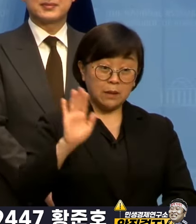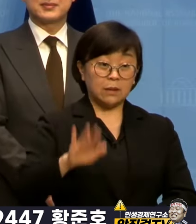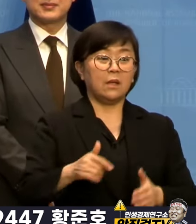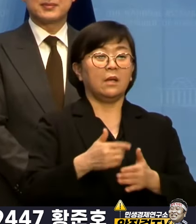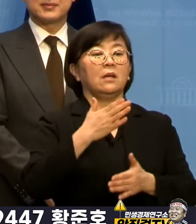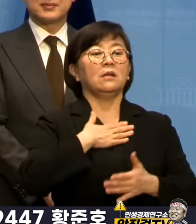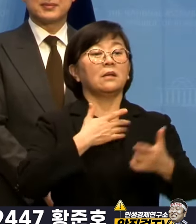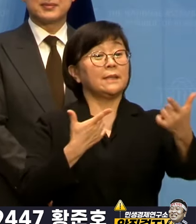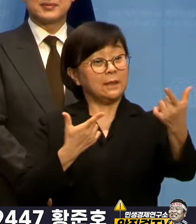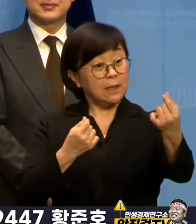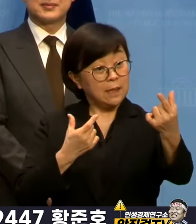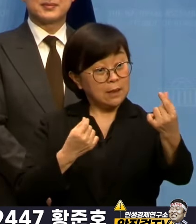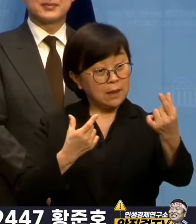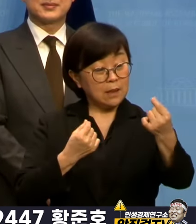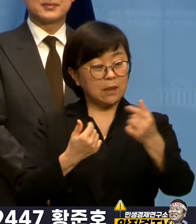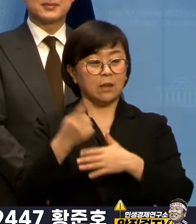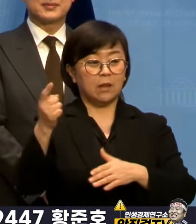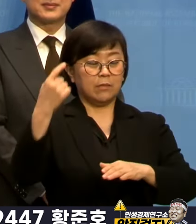저희들이 생각할 때